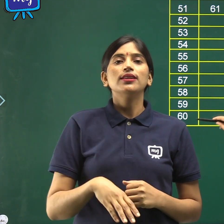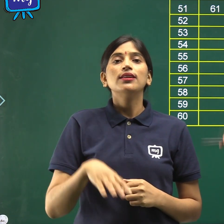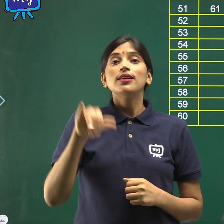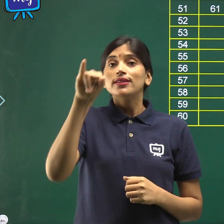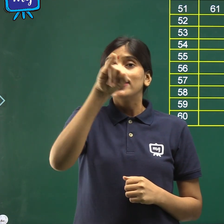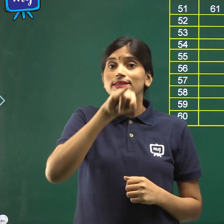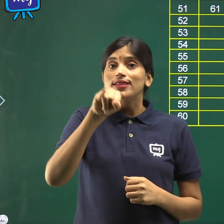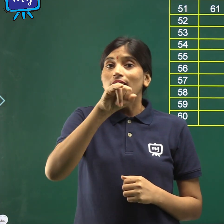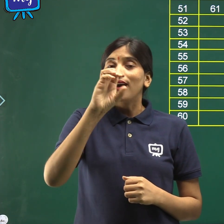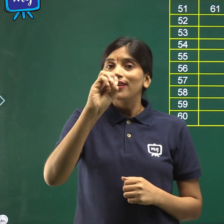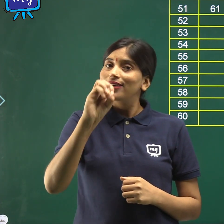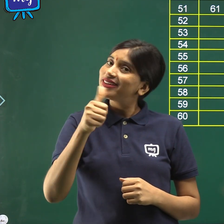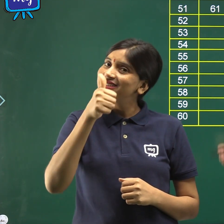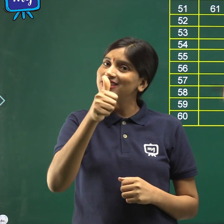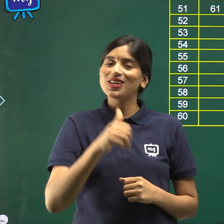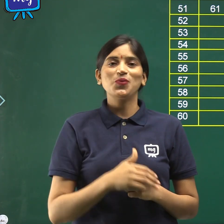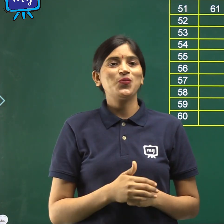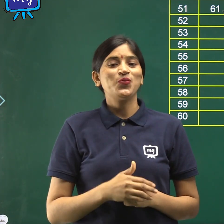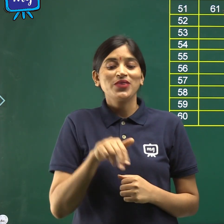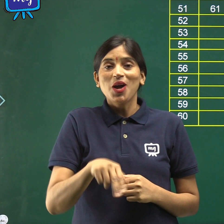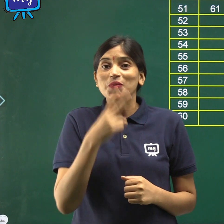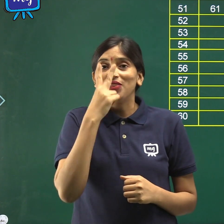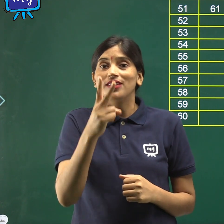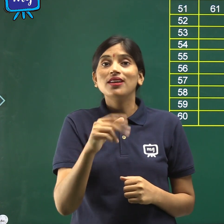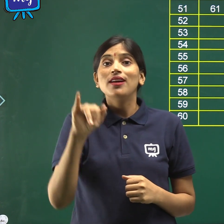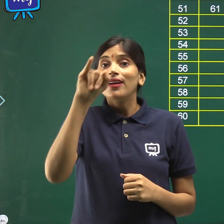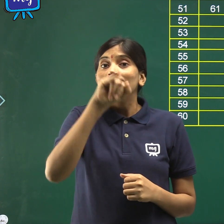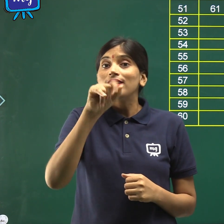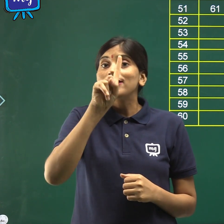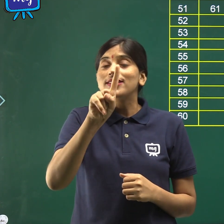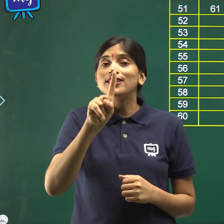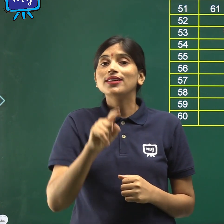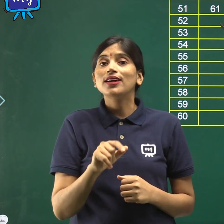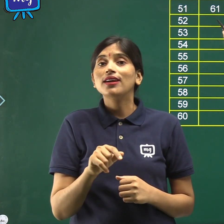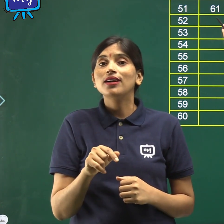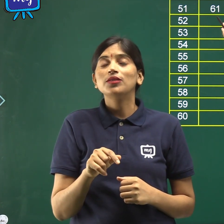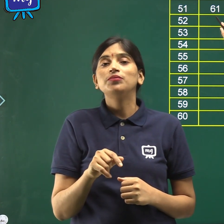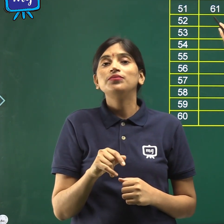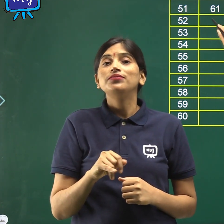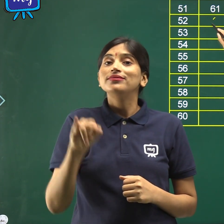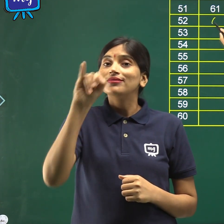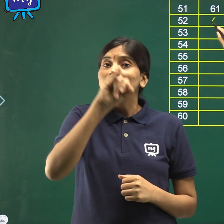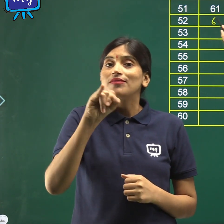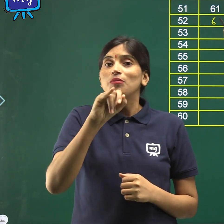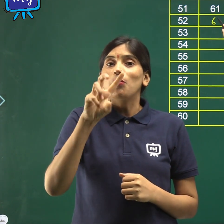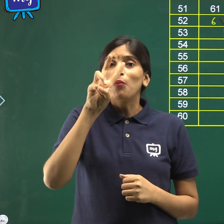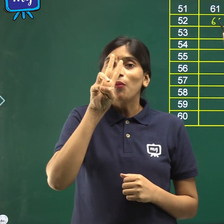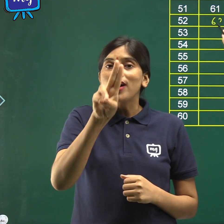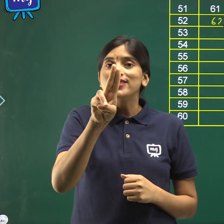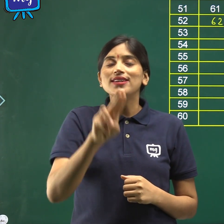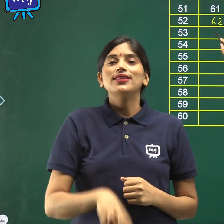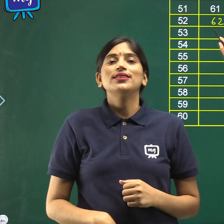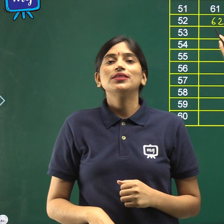और 60। ठीक है, अब देखो 61, आगे लिखेंगे हम 62,